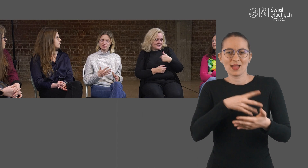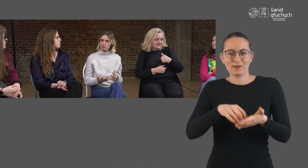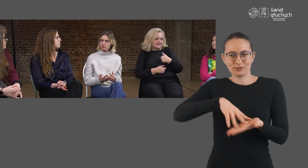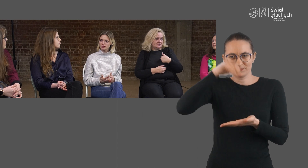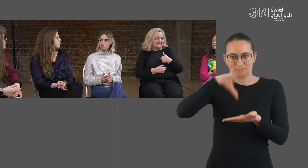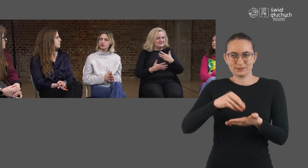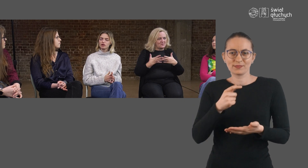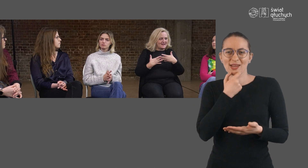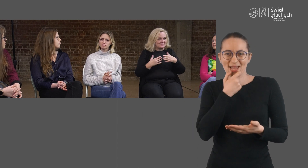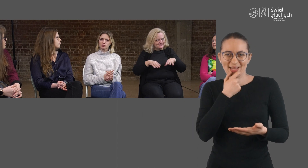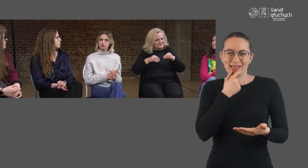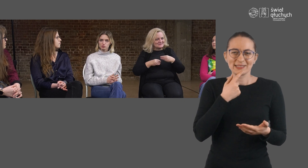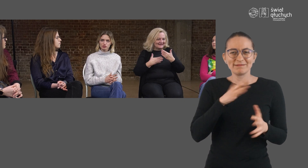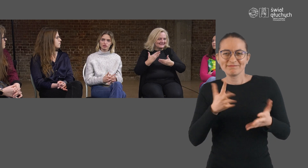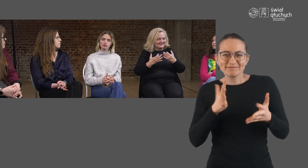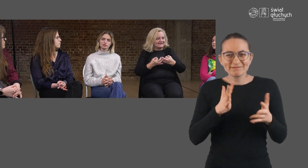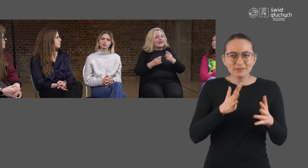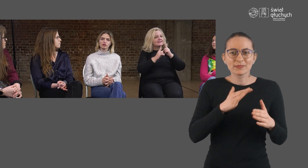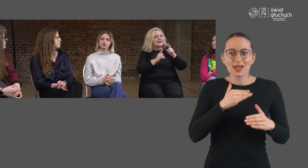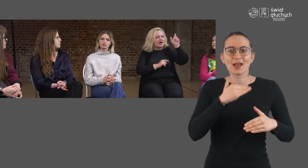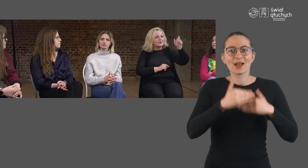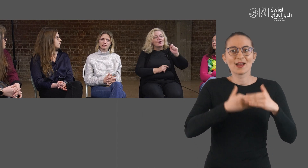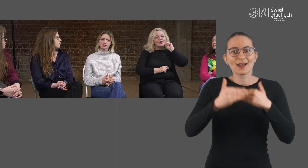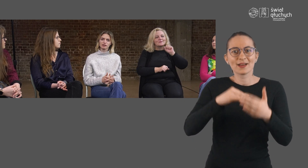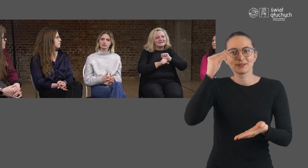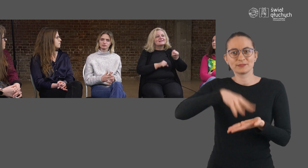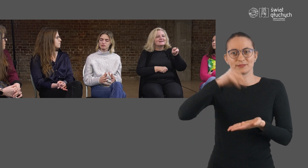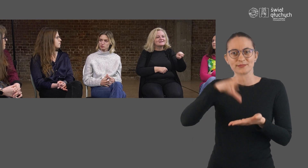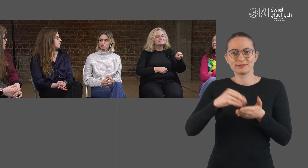jeszcze tak słabo znam, mam taką nauczycielkę, która